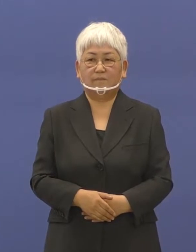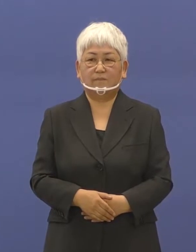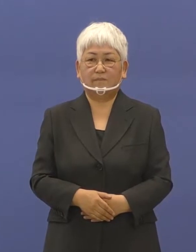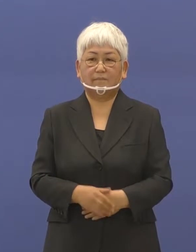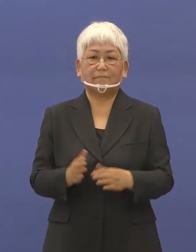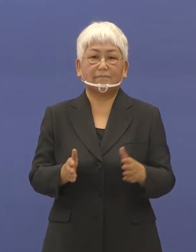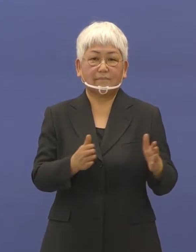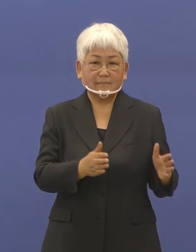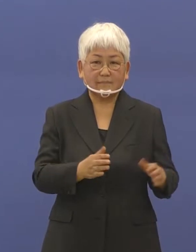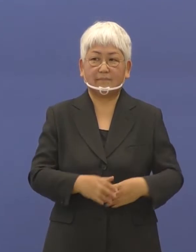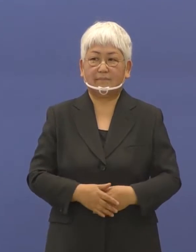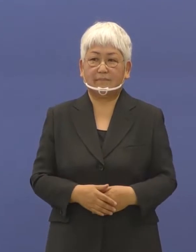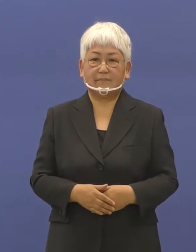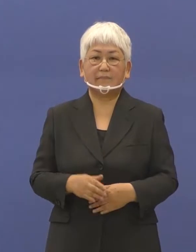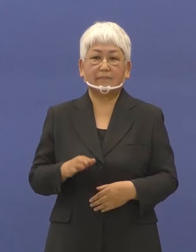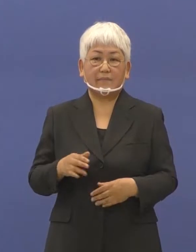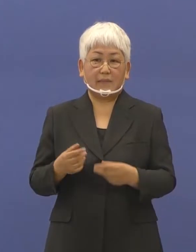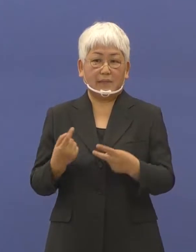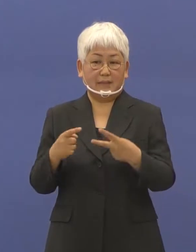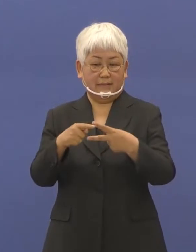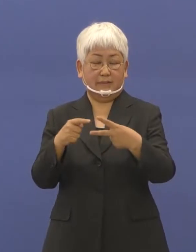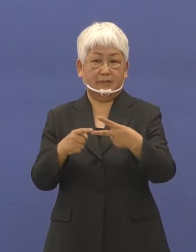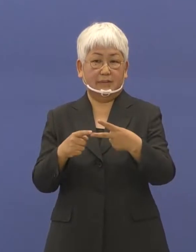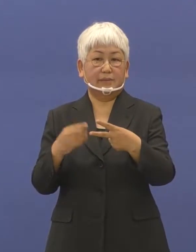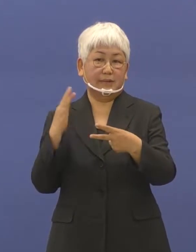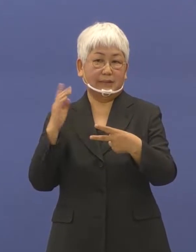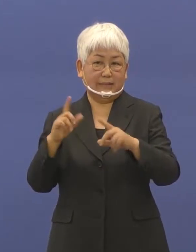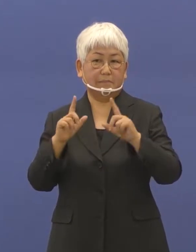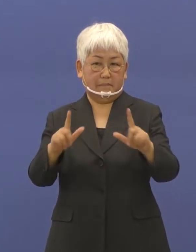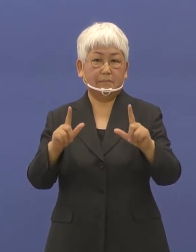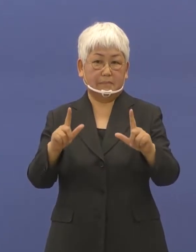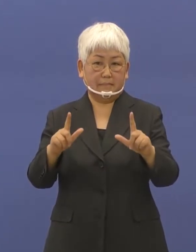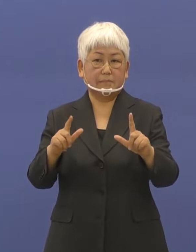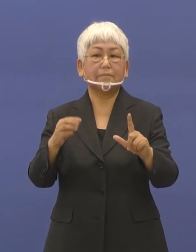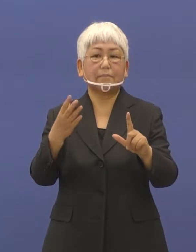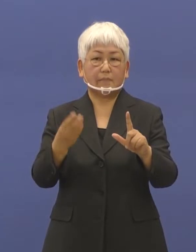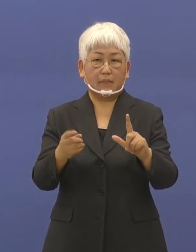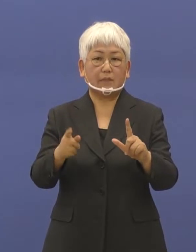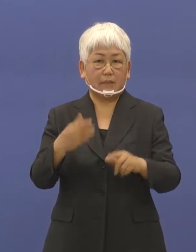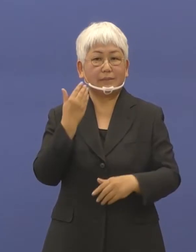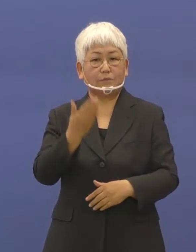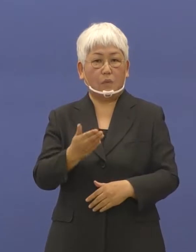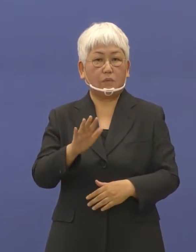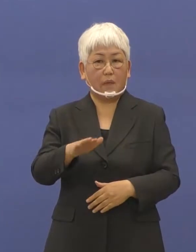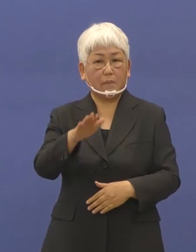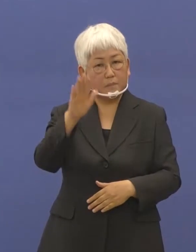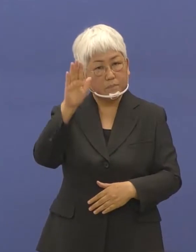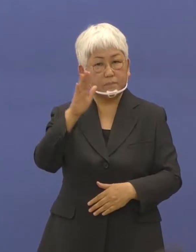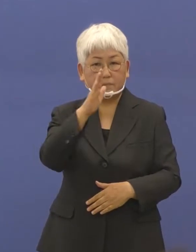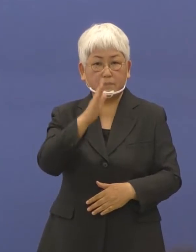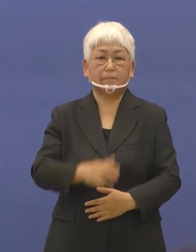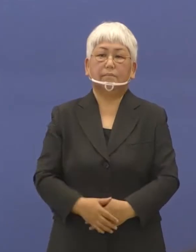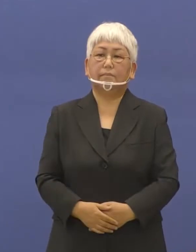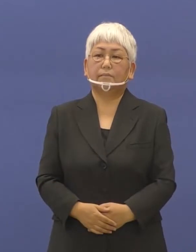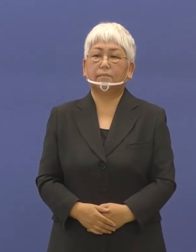それではただいまの発表事項2件について各社から質問があればお願いいたします。